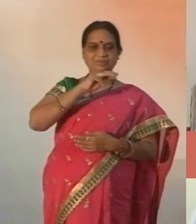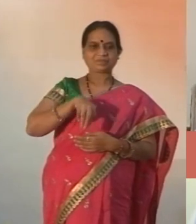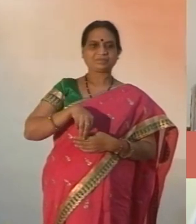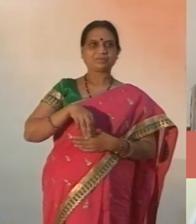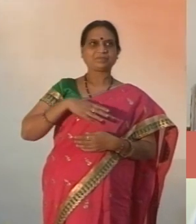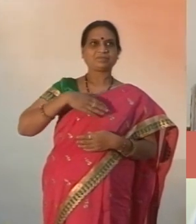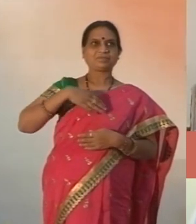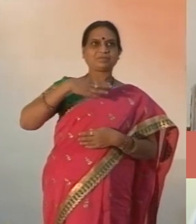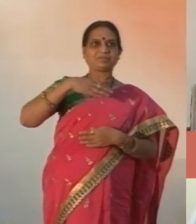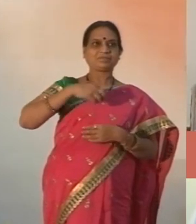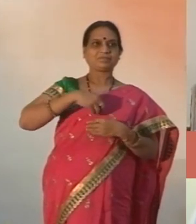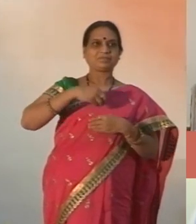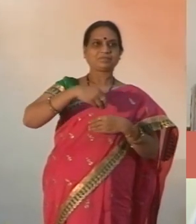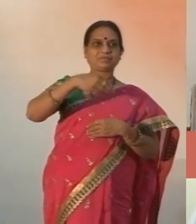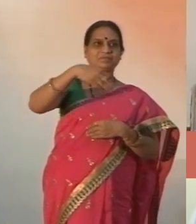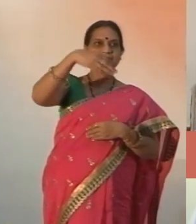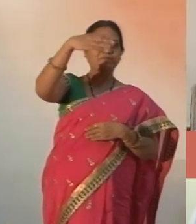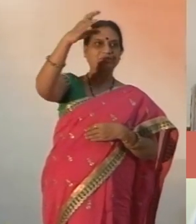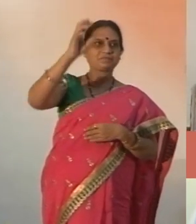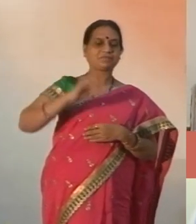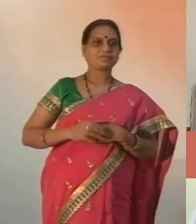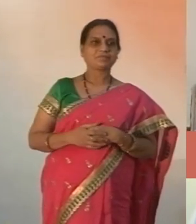विकसित होने लगते हैं